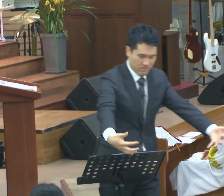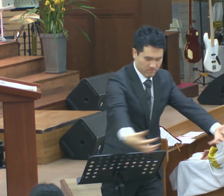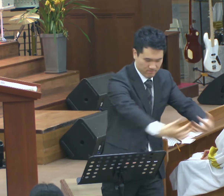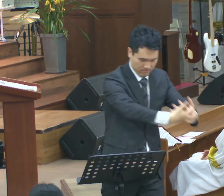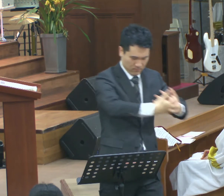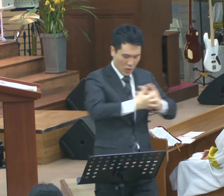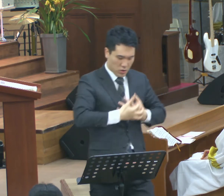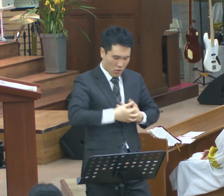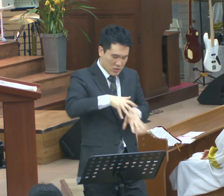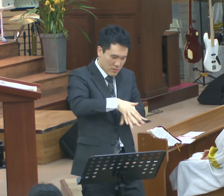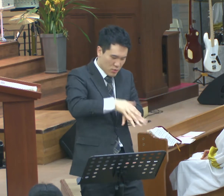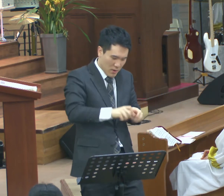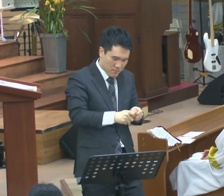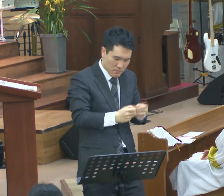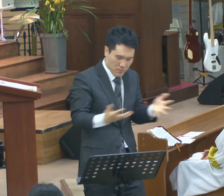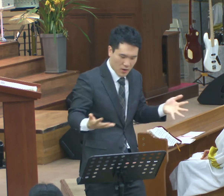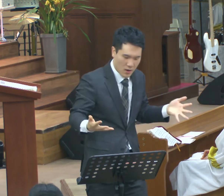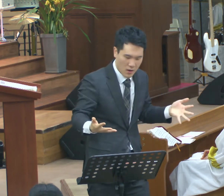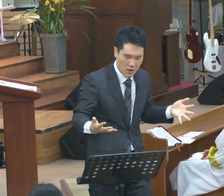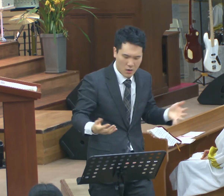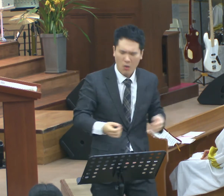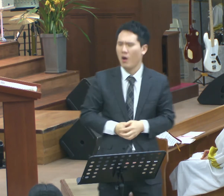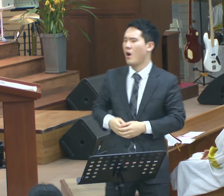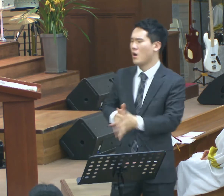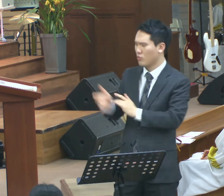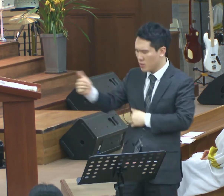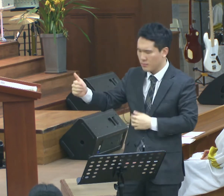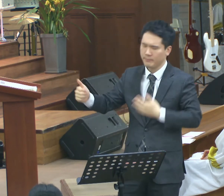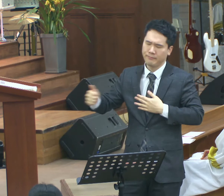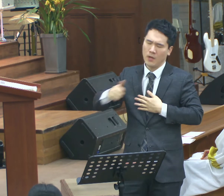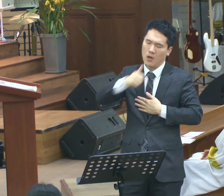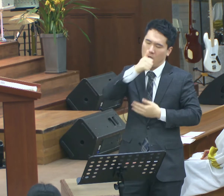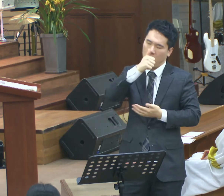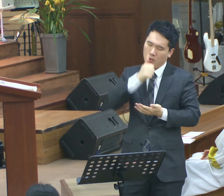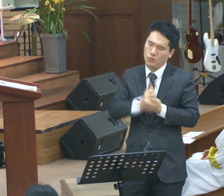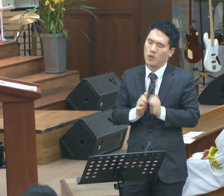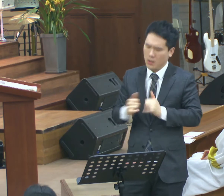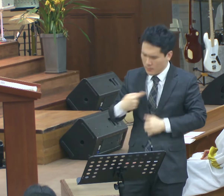그렇게 해서 제자 생활이 시작이 된 거예요. 예수님이 죽고